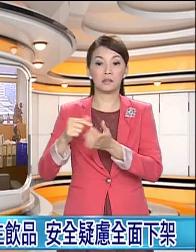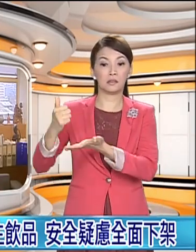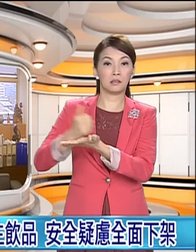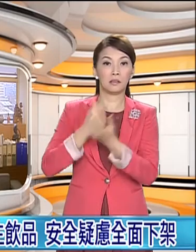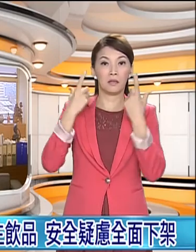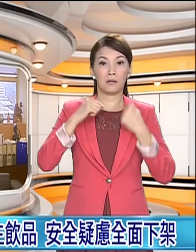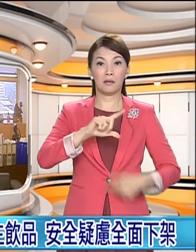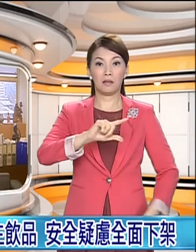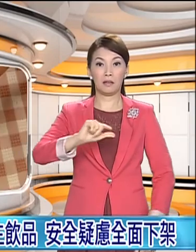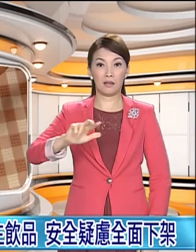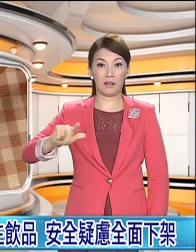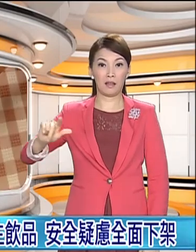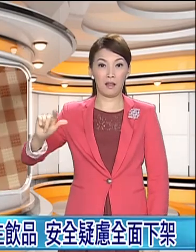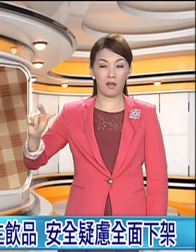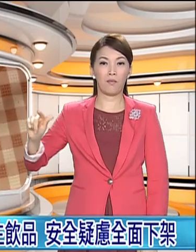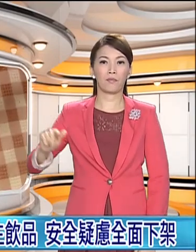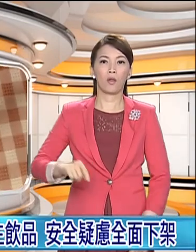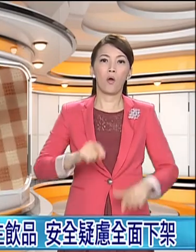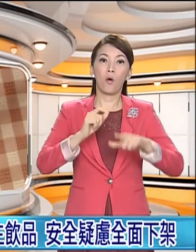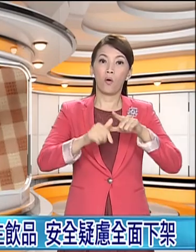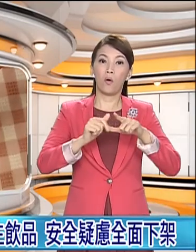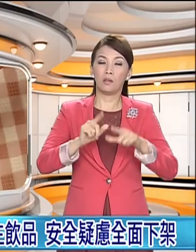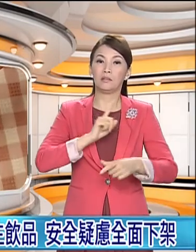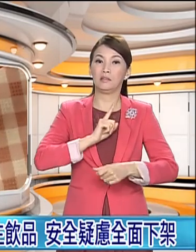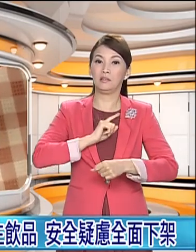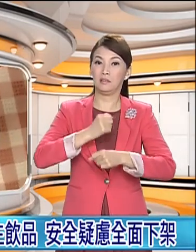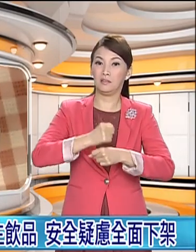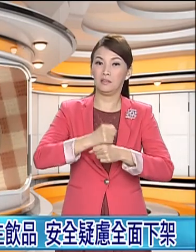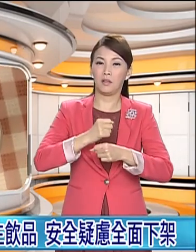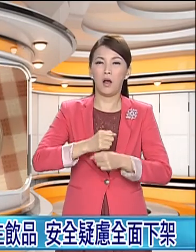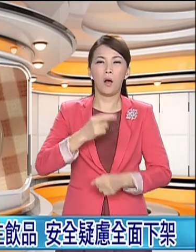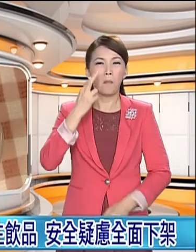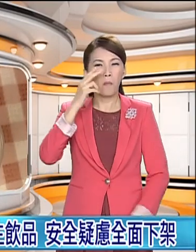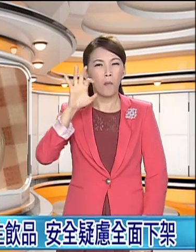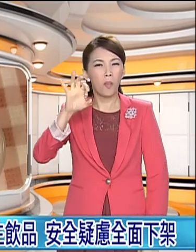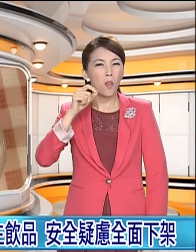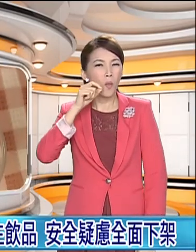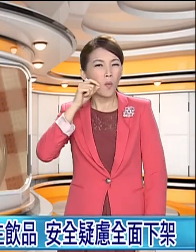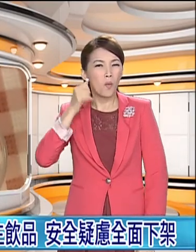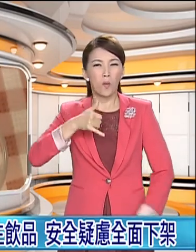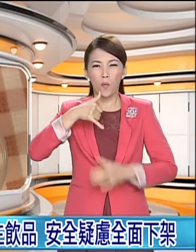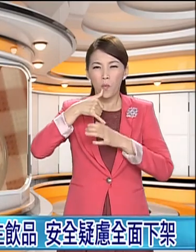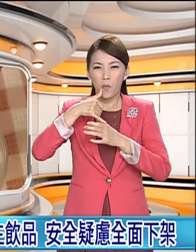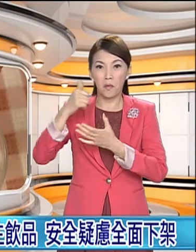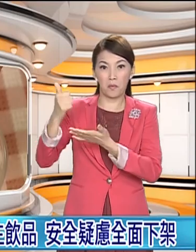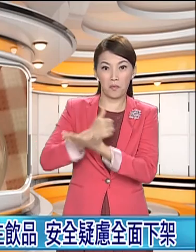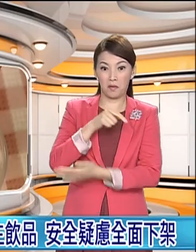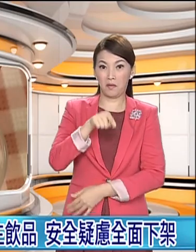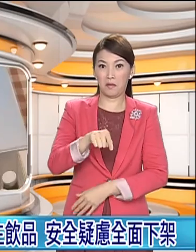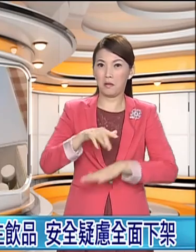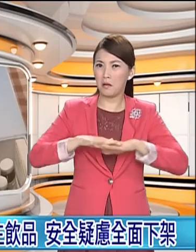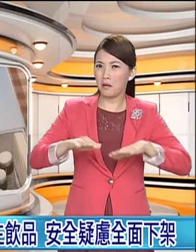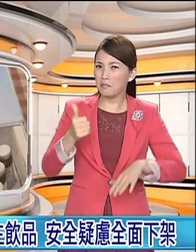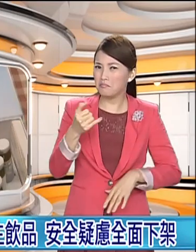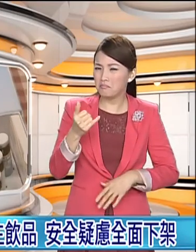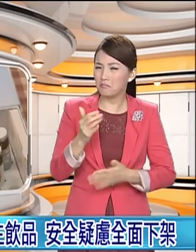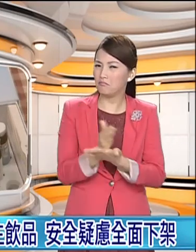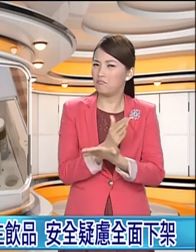批厂商自称从日本进口原料制作的玻尿酸饮品，因为产品原料没有经过